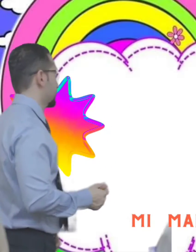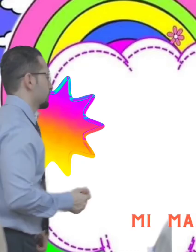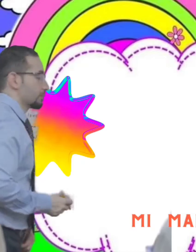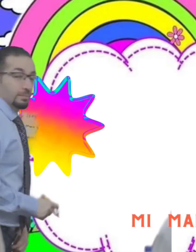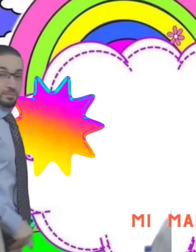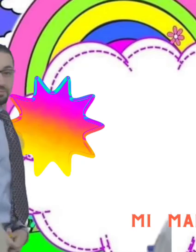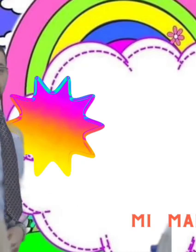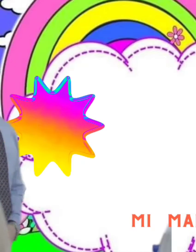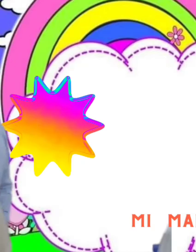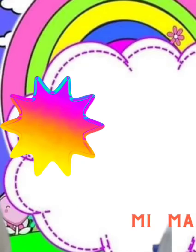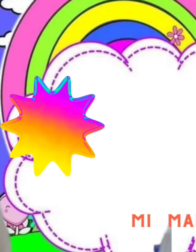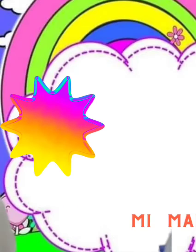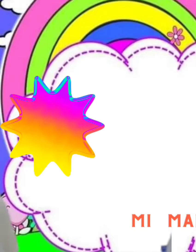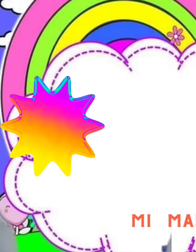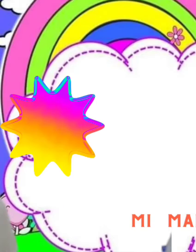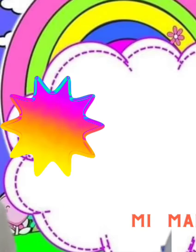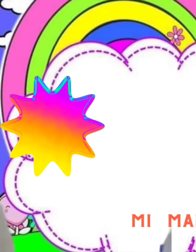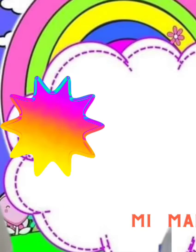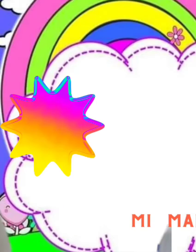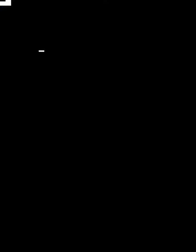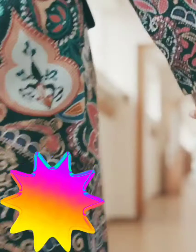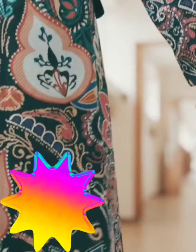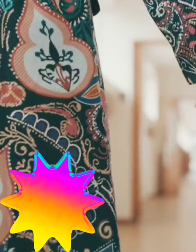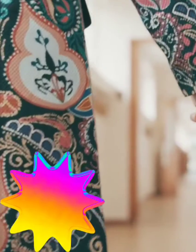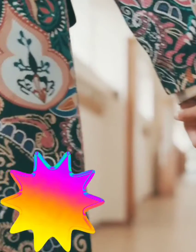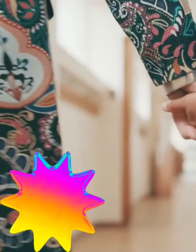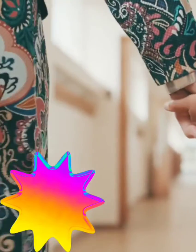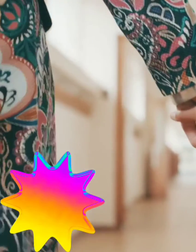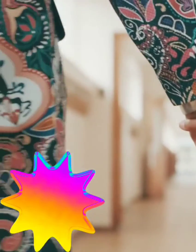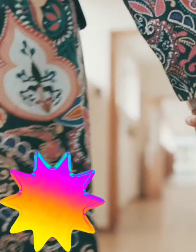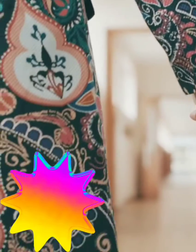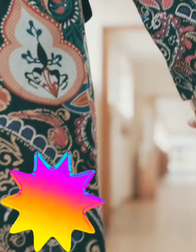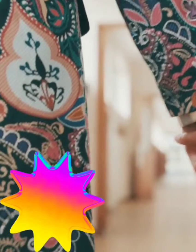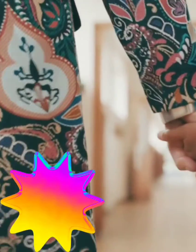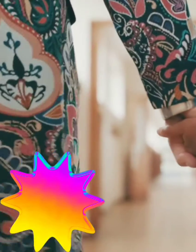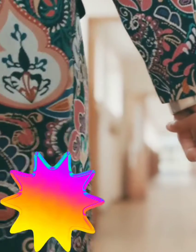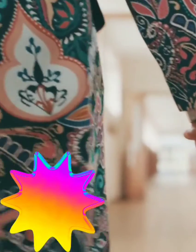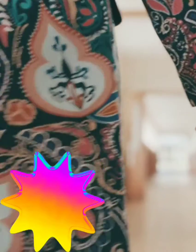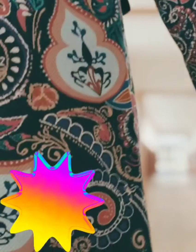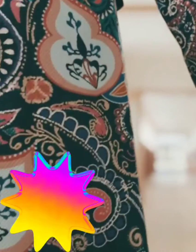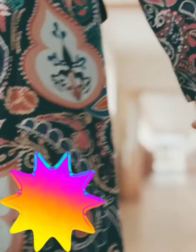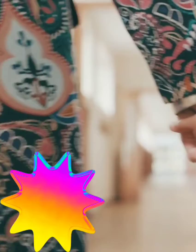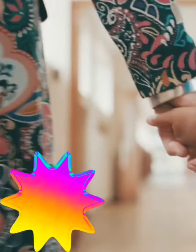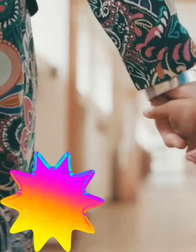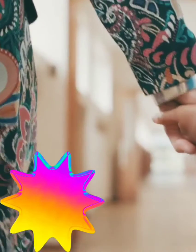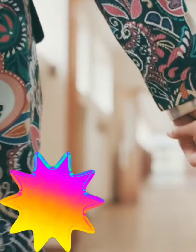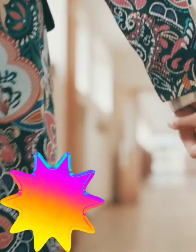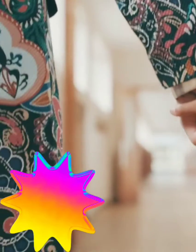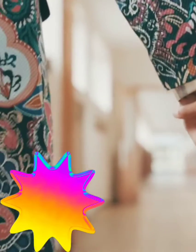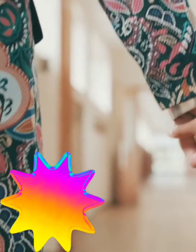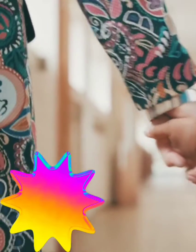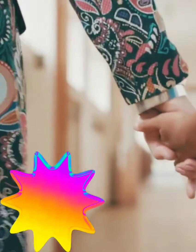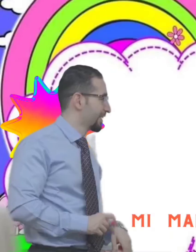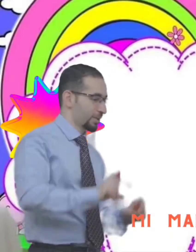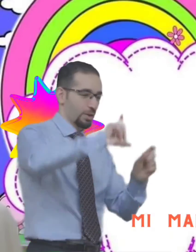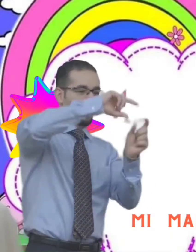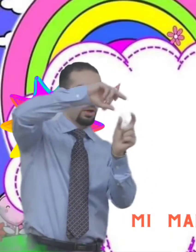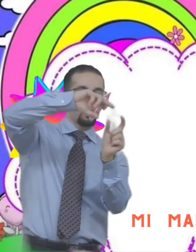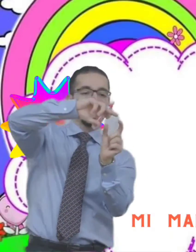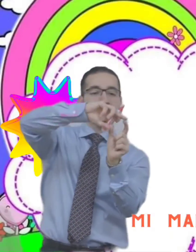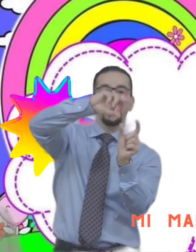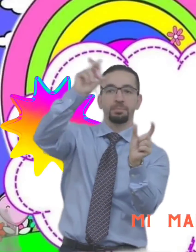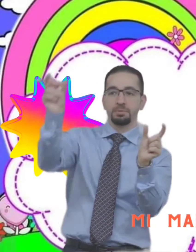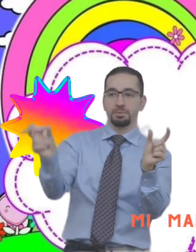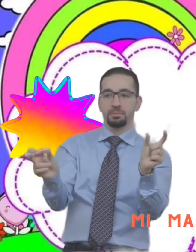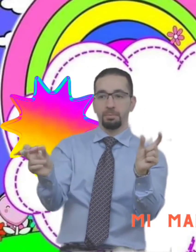eres para mí un fulgor, a mi maestra, hoy es tu día, maestra bella, quiero cantar, a mi